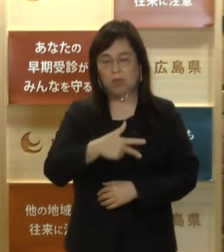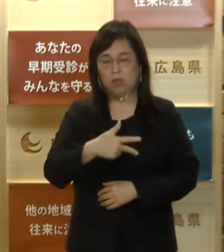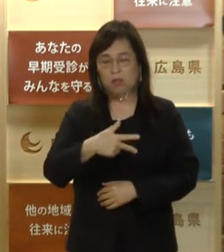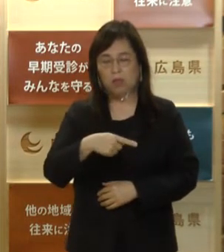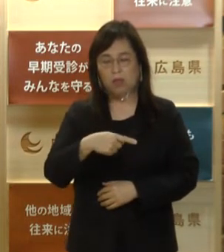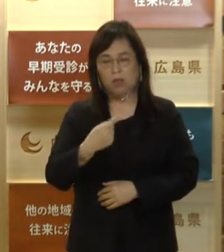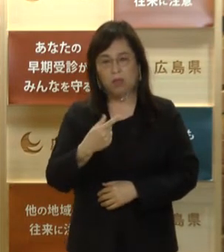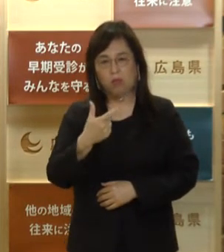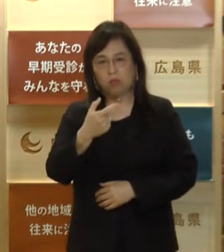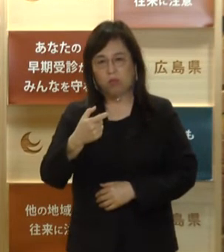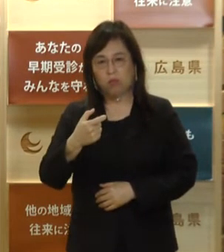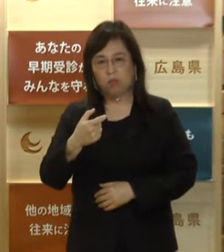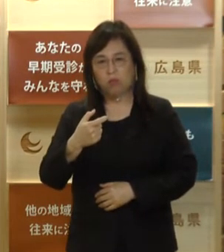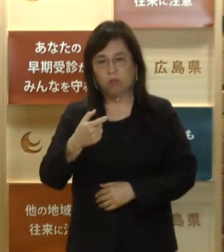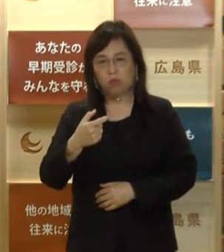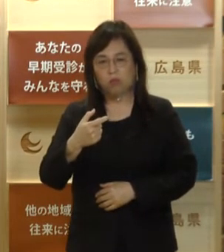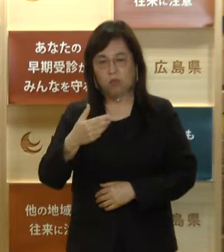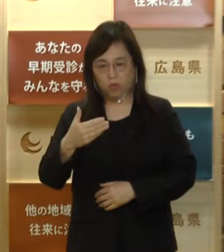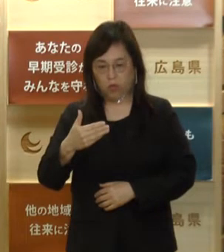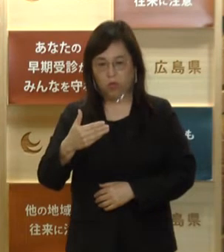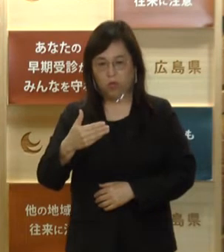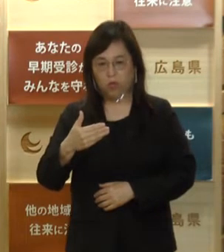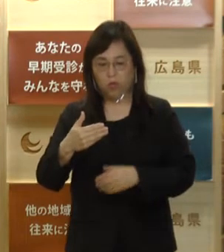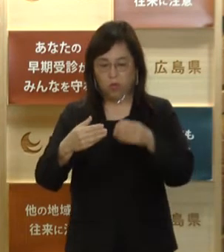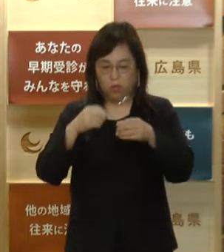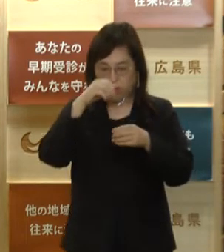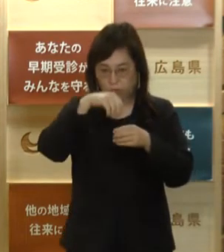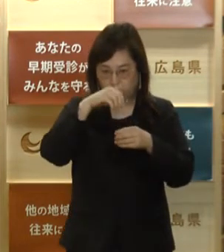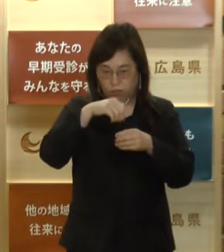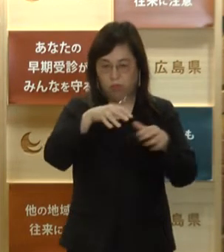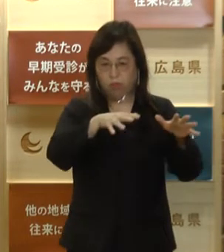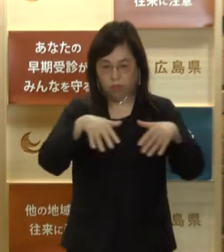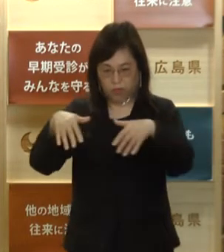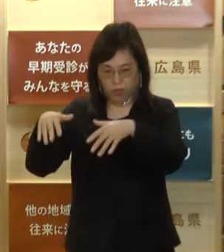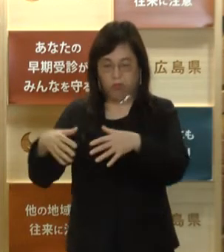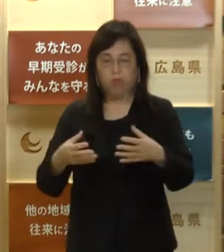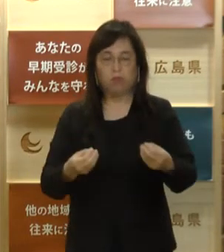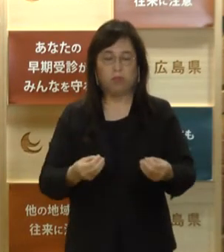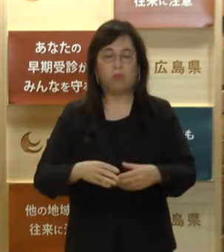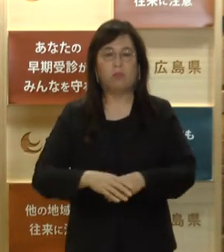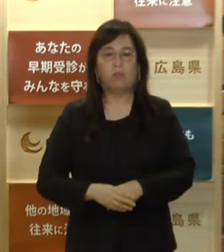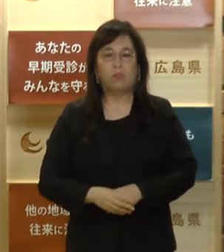7169検査を回収させていただいたところでございます。